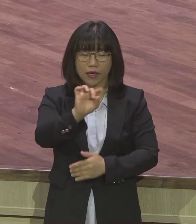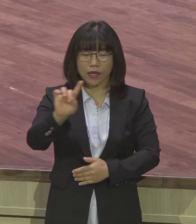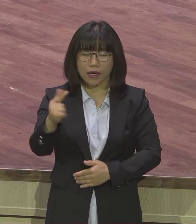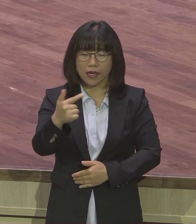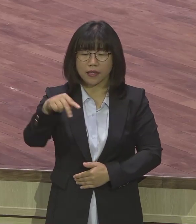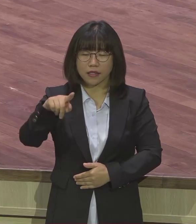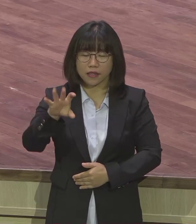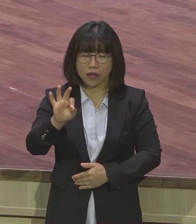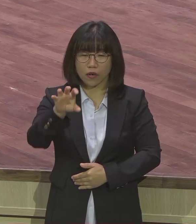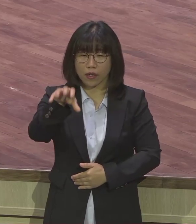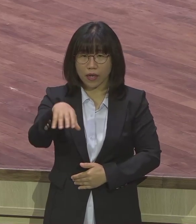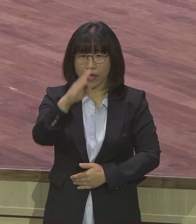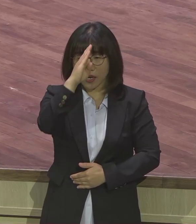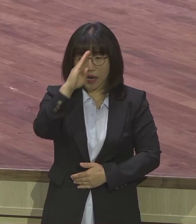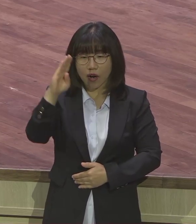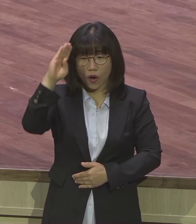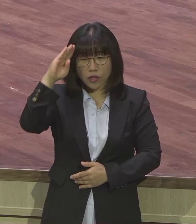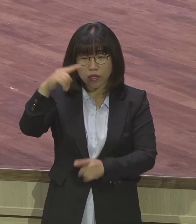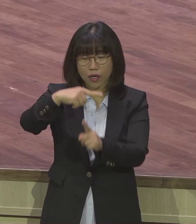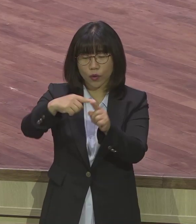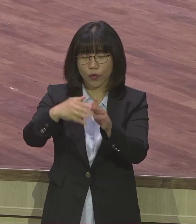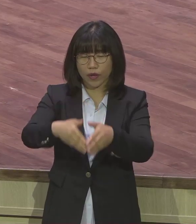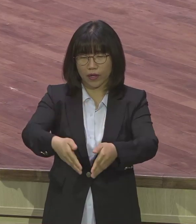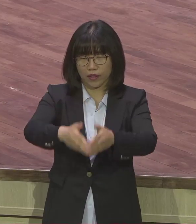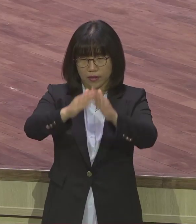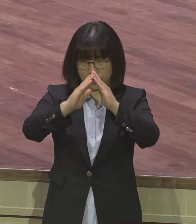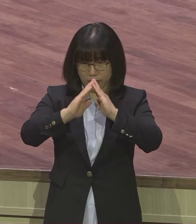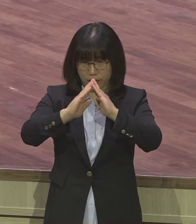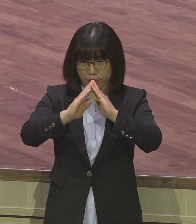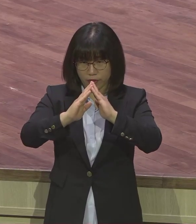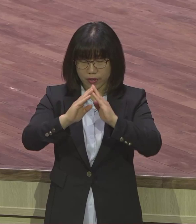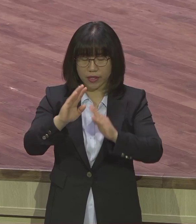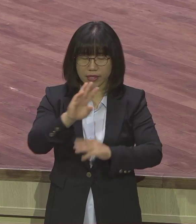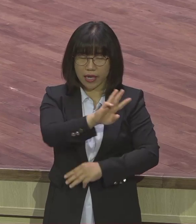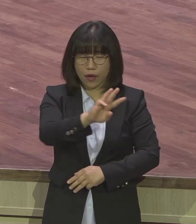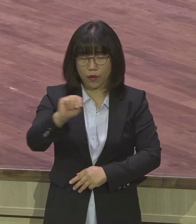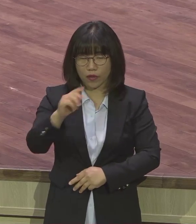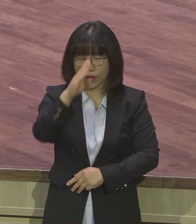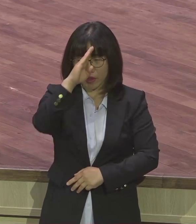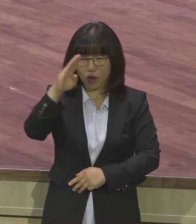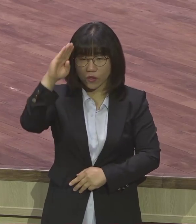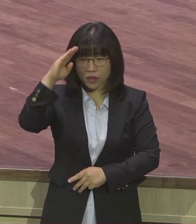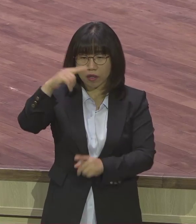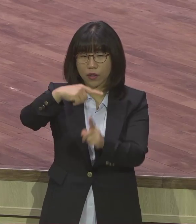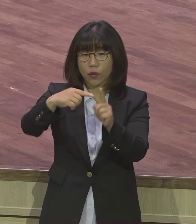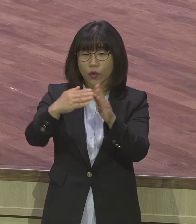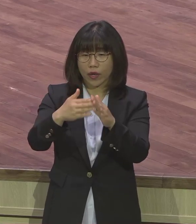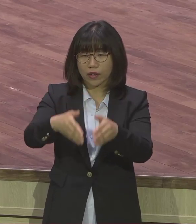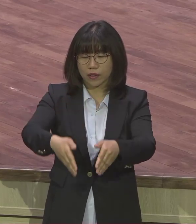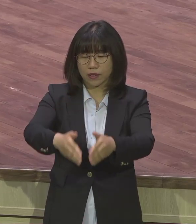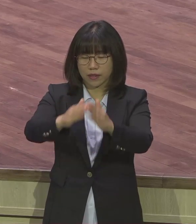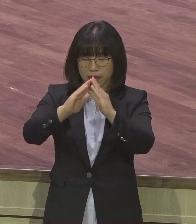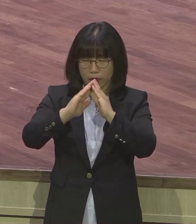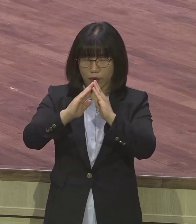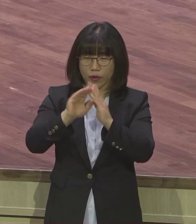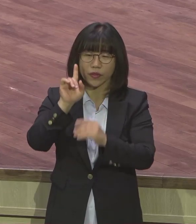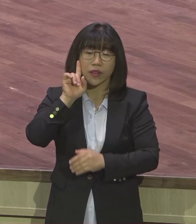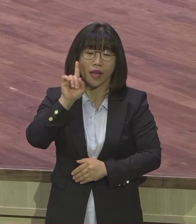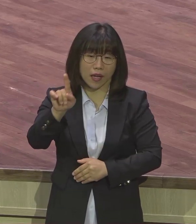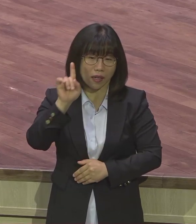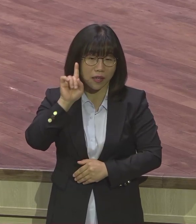러시아 이 교회가 이 우리 예원 러시아 이 교회가 이제 설립이 되는데